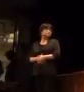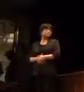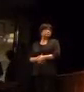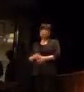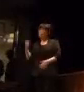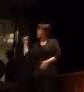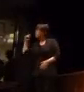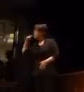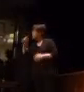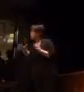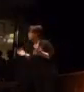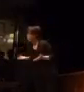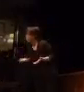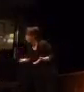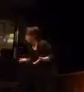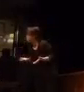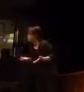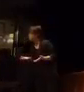音が出ない、